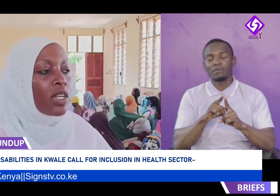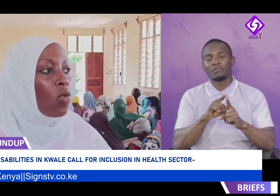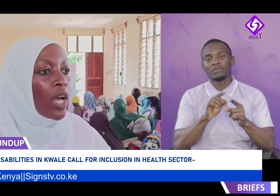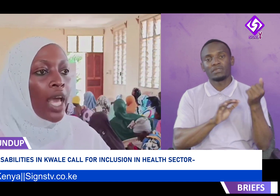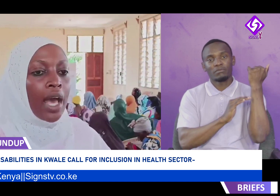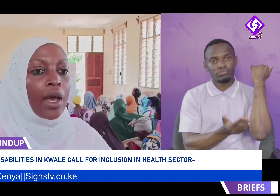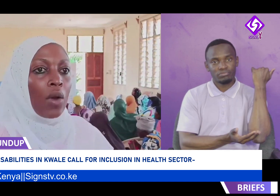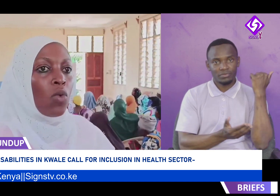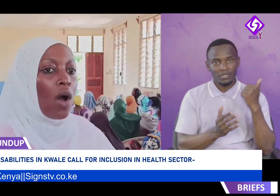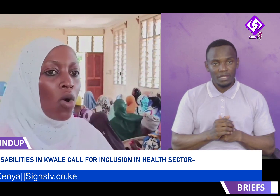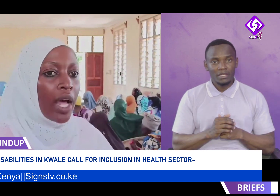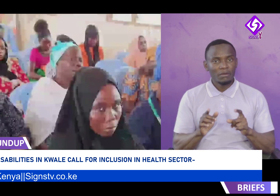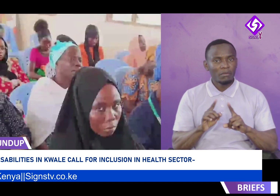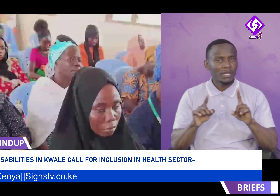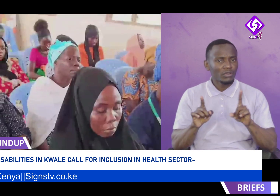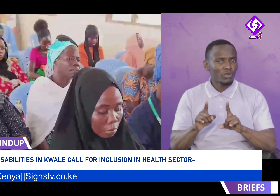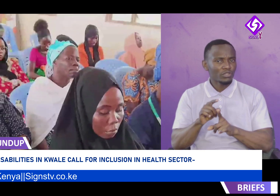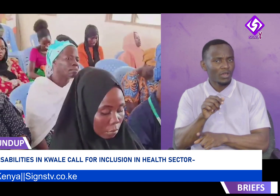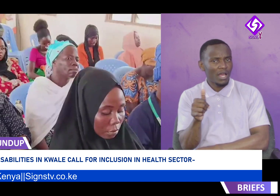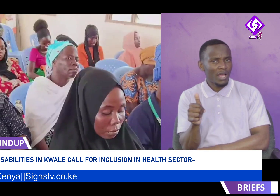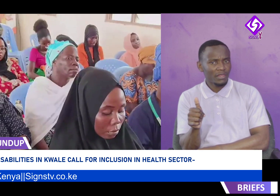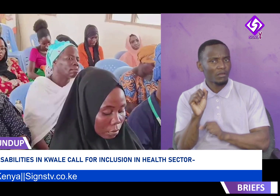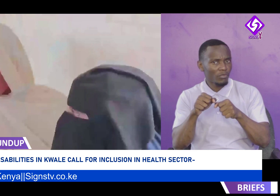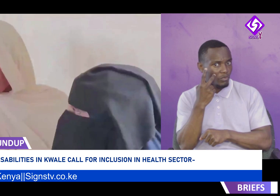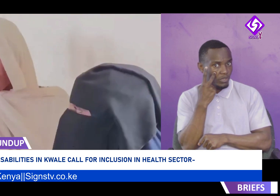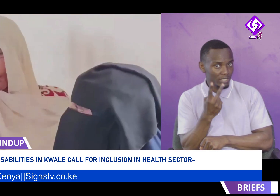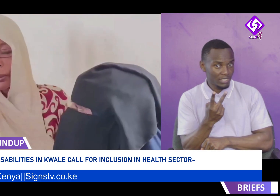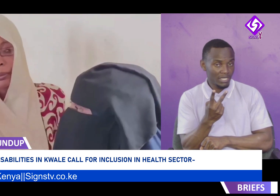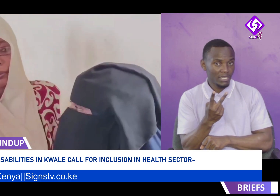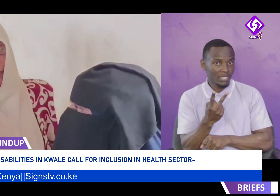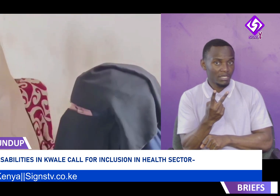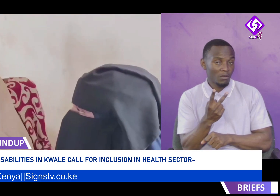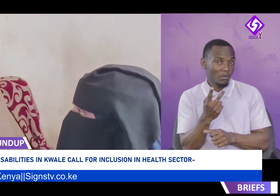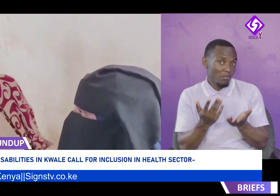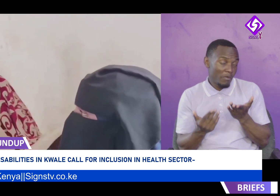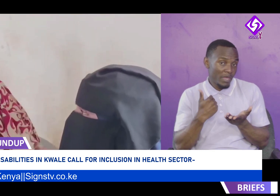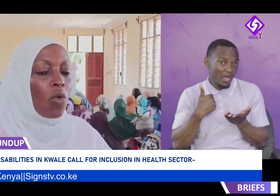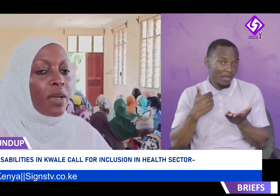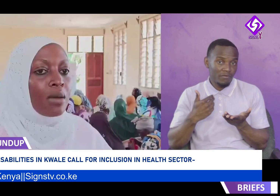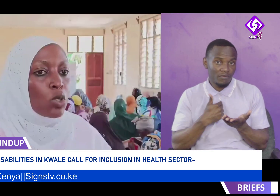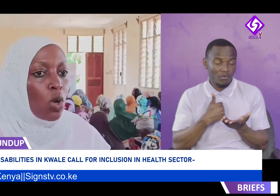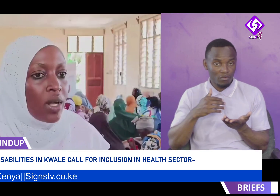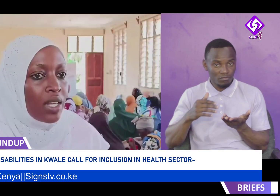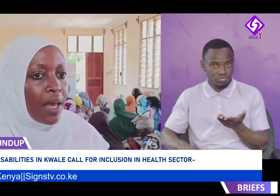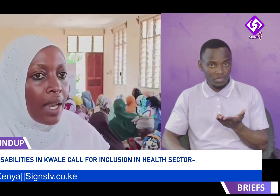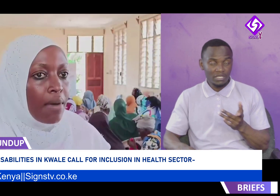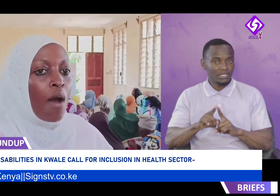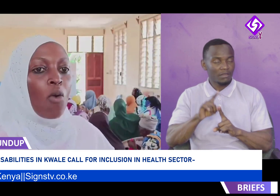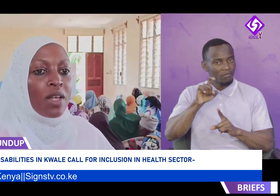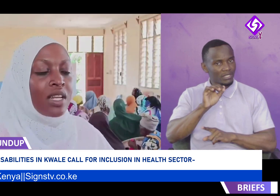yuweza kuongea, yuaona, lakini labda ni mlemavu wa miguu. Kisawa hasa nafaa ulizwe, je, umezaa mtoto wa kwanza ambaye hana baba, umezaa